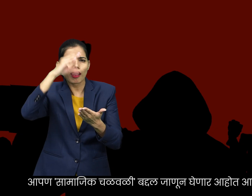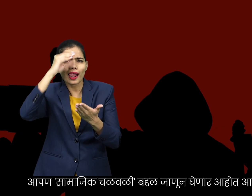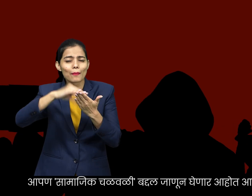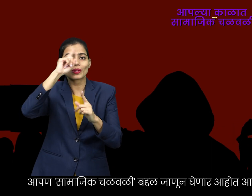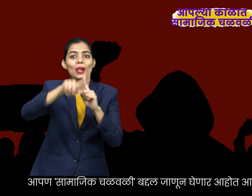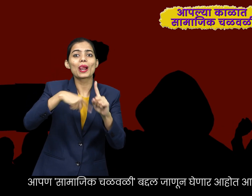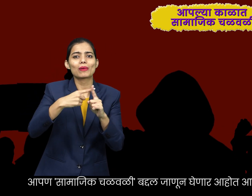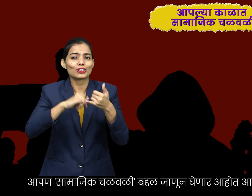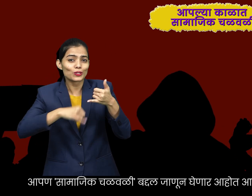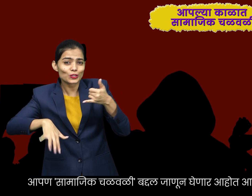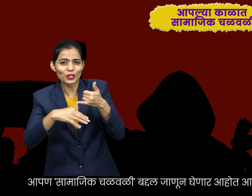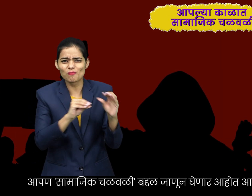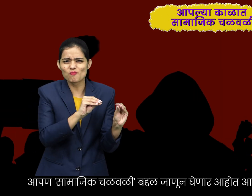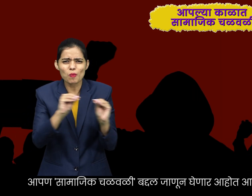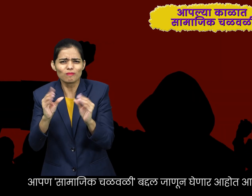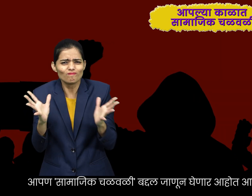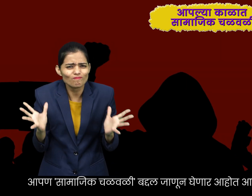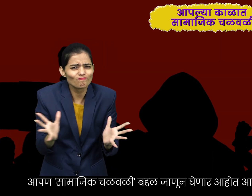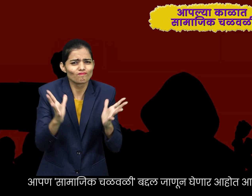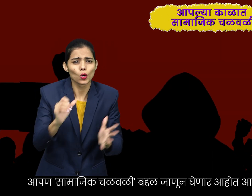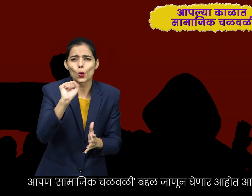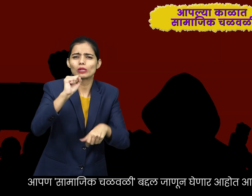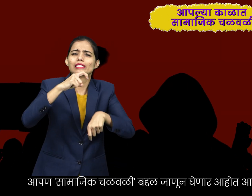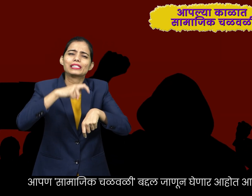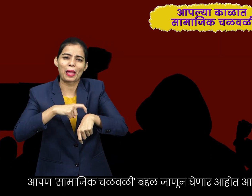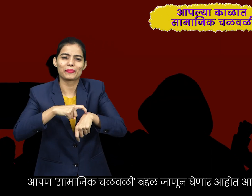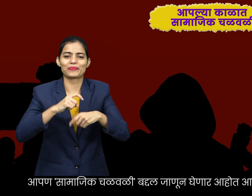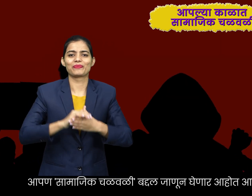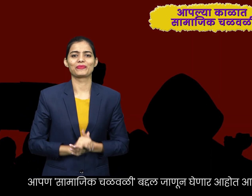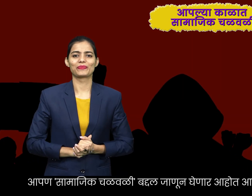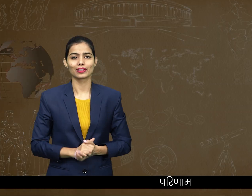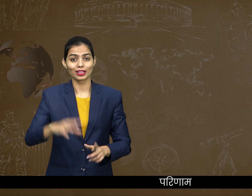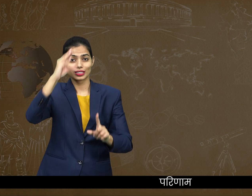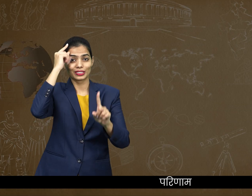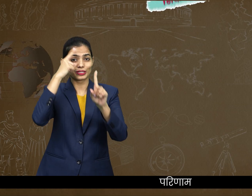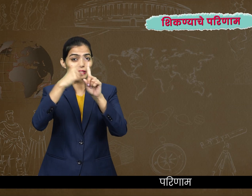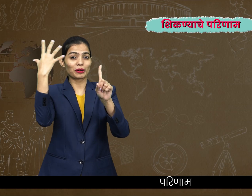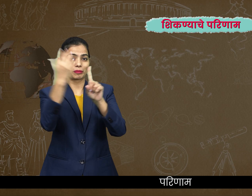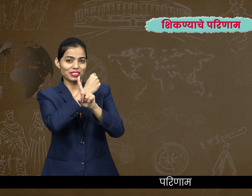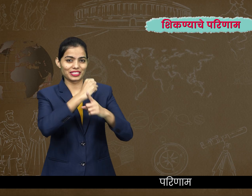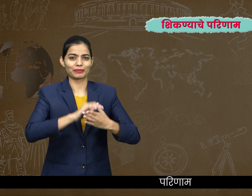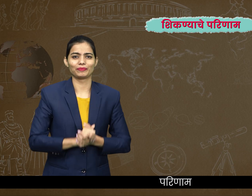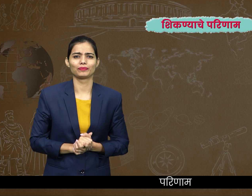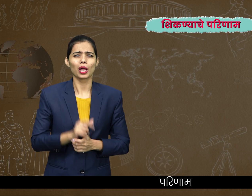आपण सामाजिक चळवळीबद्दल जाणून घेणार आहोत. आमच्या टाइम्समध्ये परिणाम,